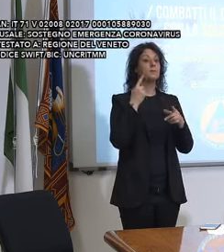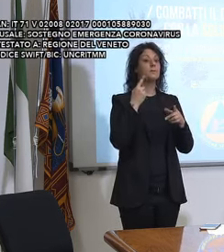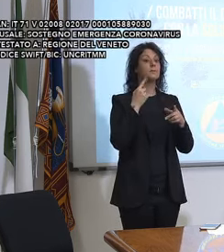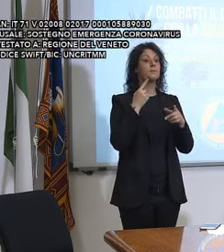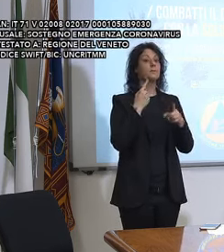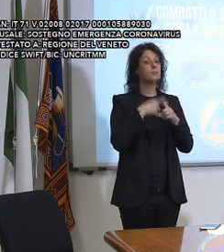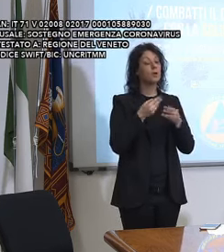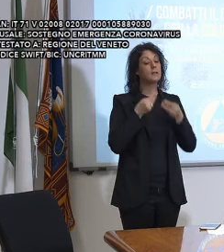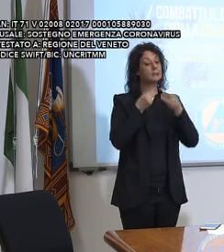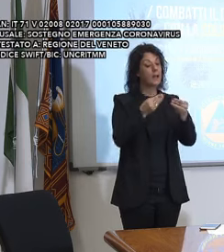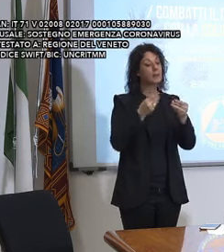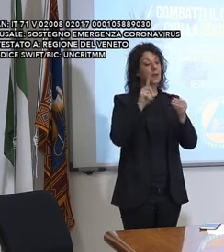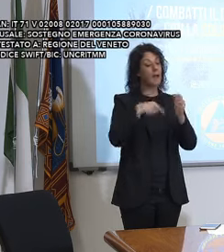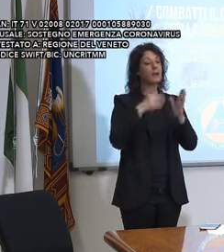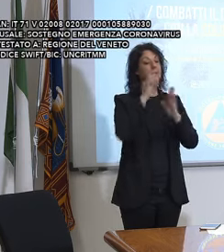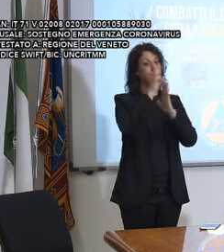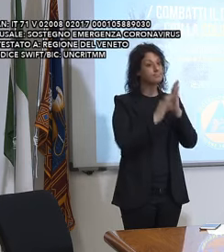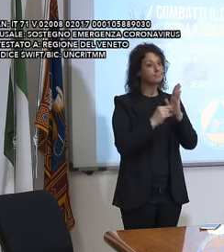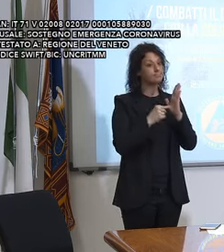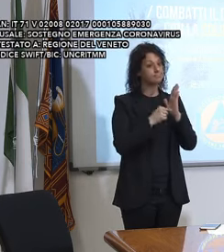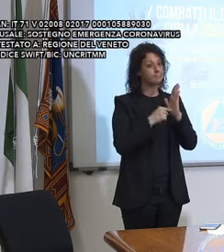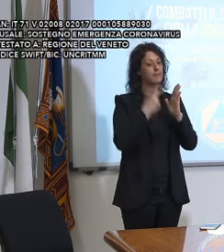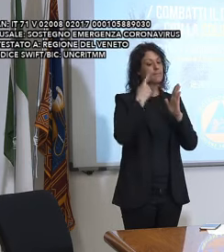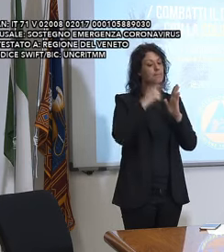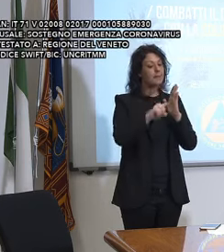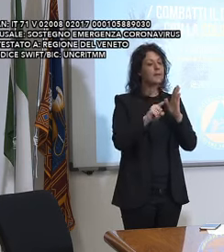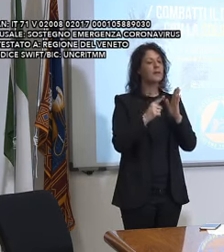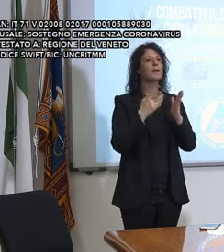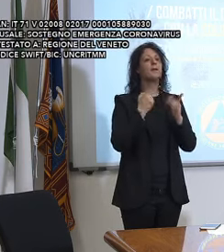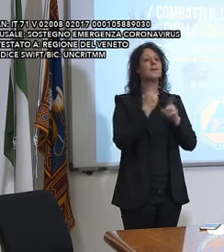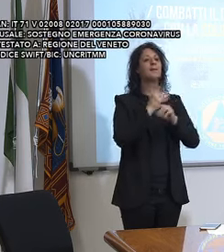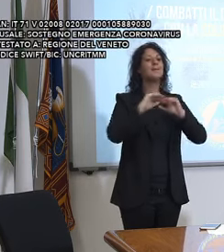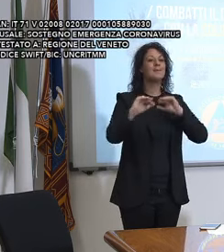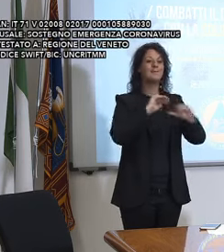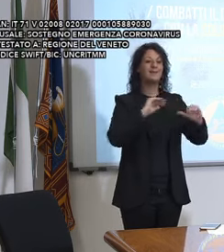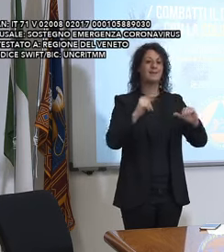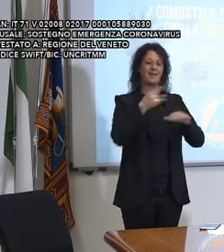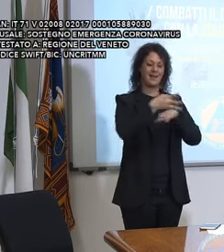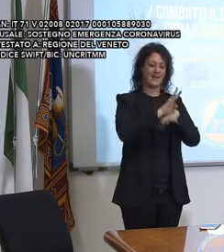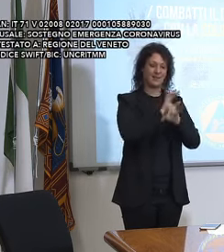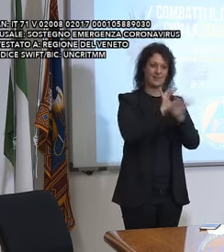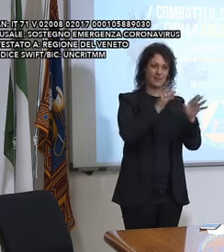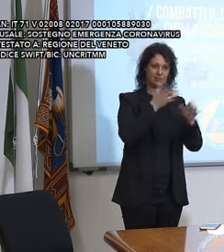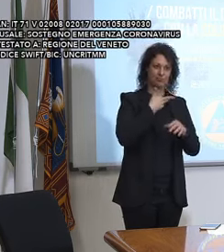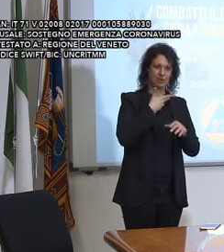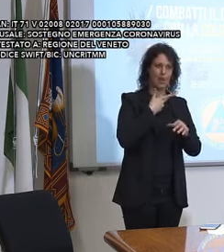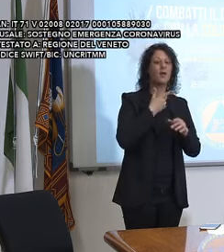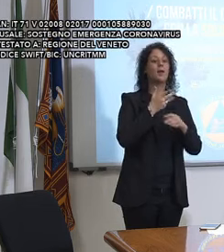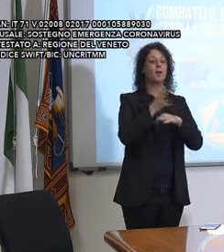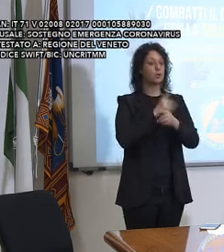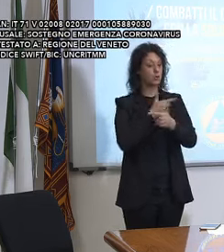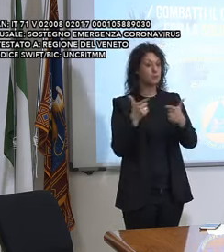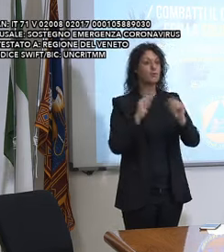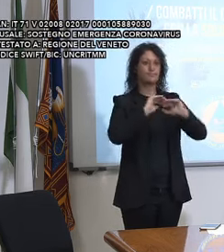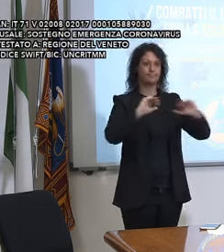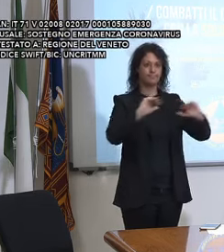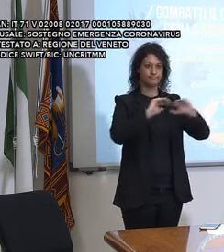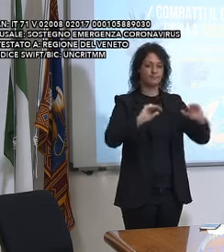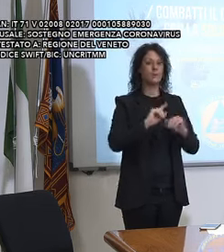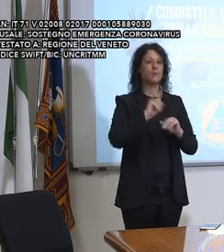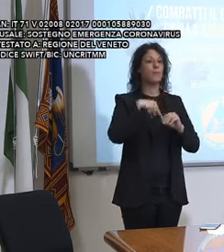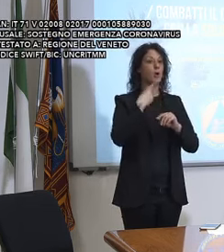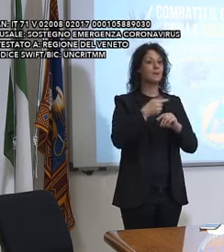dato tutta una serie di indicazioni rispetto ai percorsi positivi, negativi, eccetera. Abbiamo emesso una nuova circolare